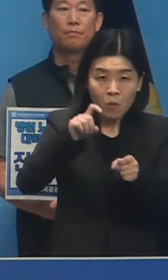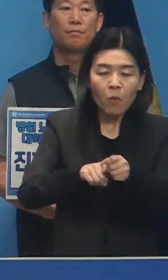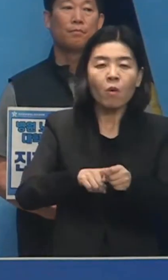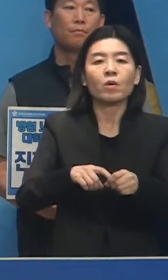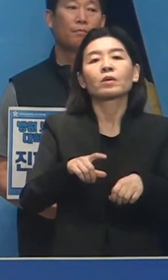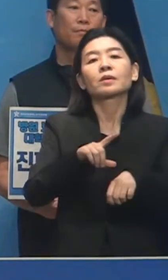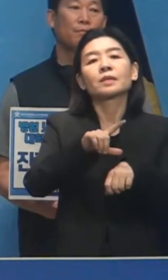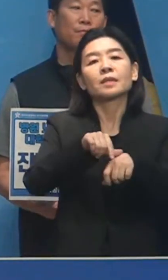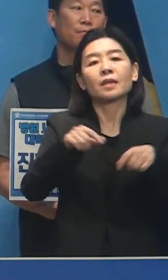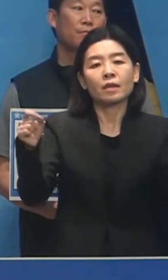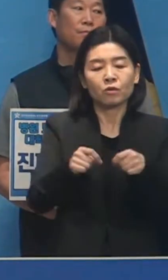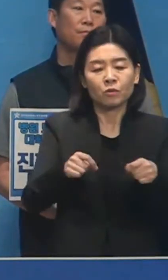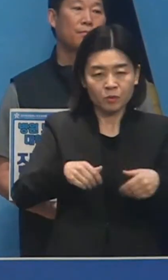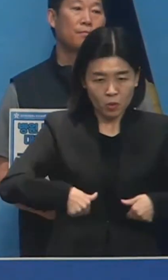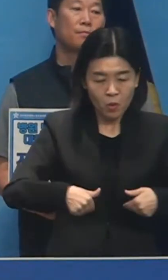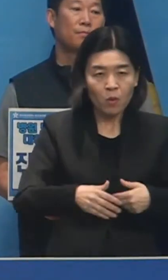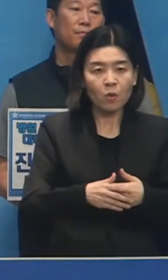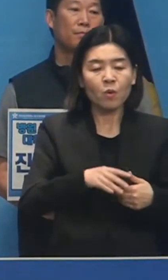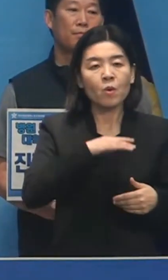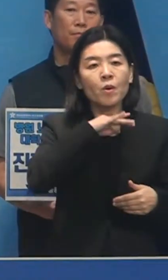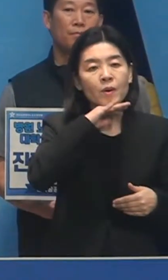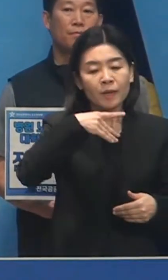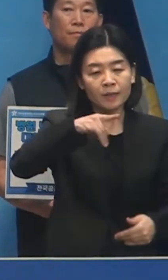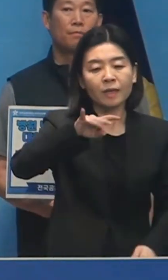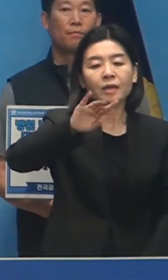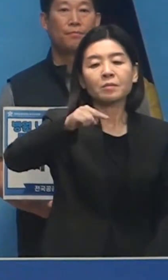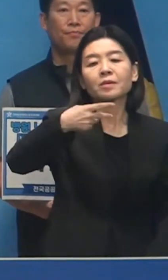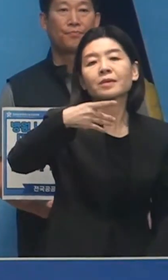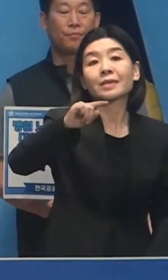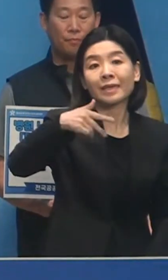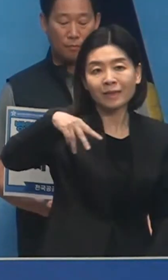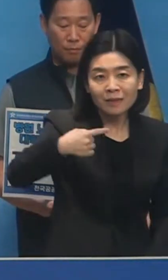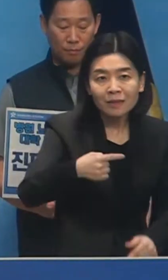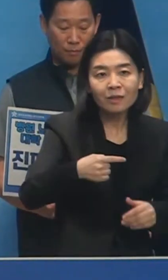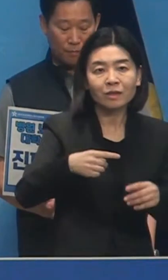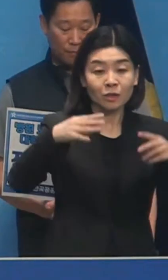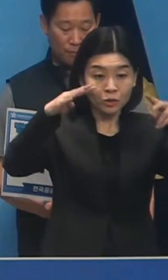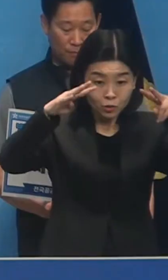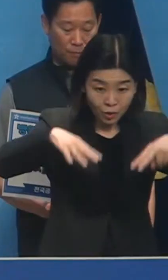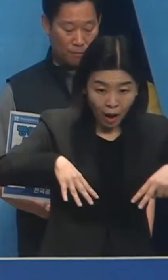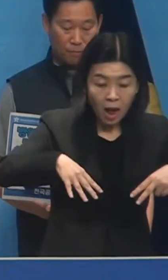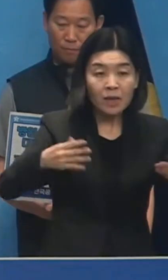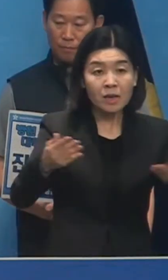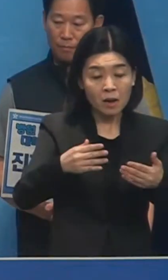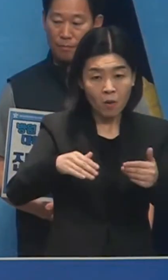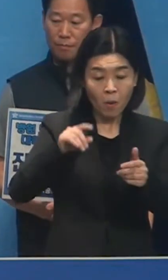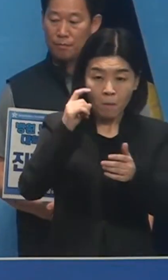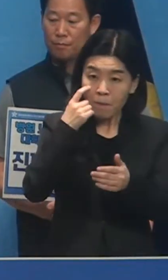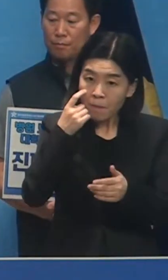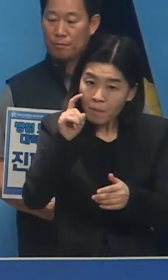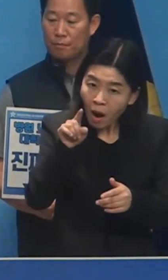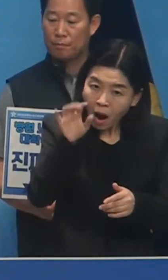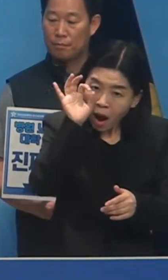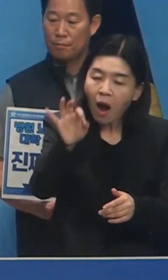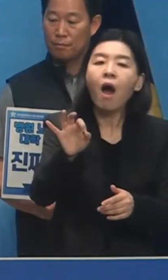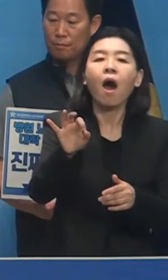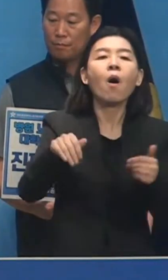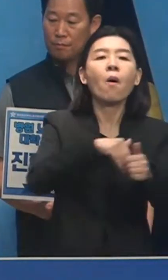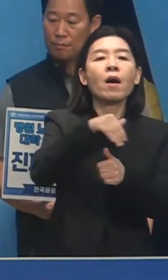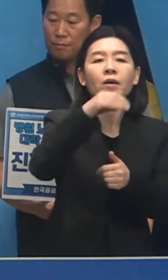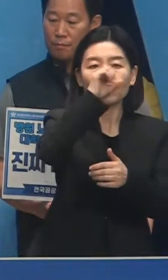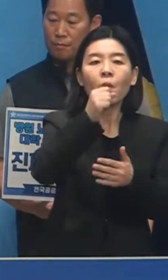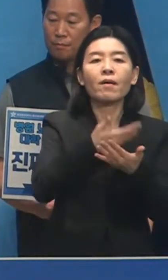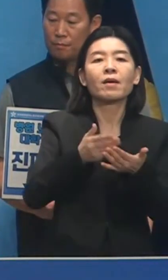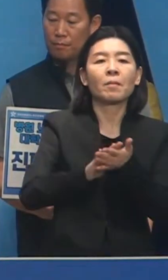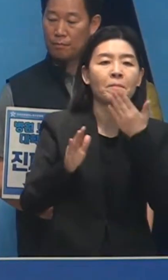4일째 경험에서 병원 노동자들의 노동환경 개선전환 가능성을 찾았습니다. 주 4일째로 병원